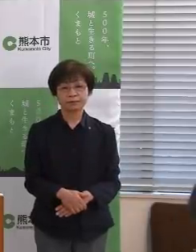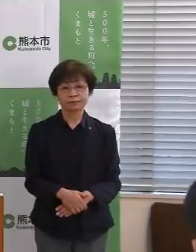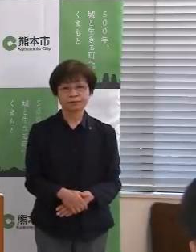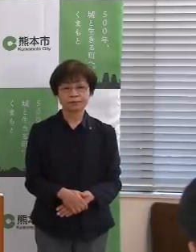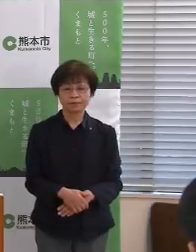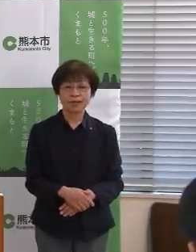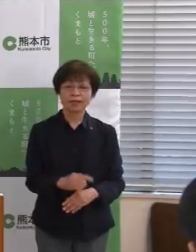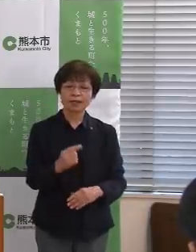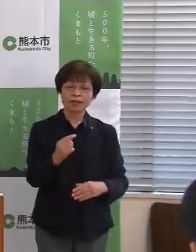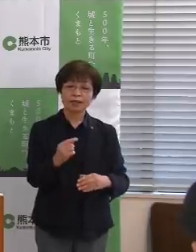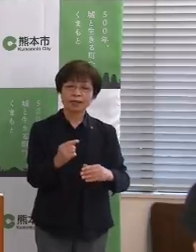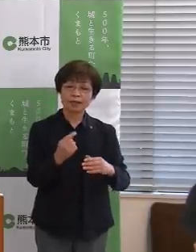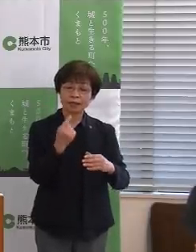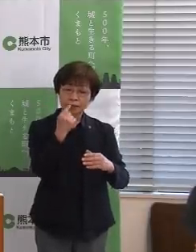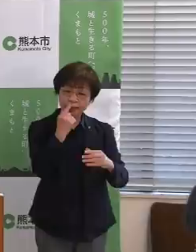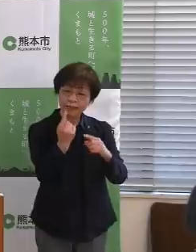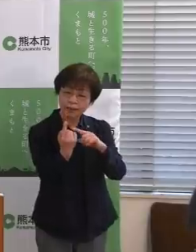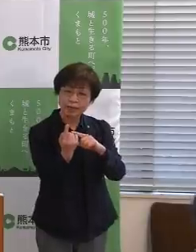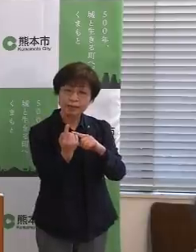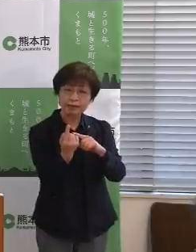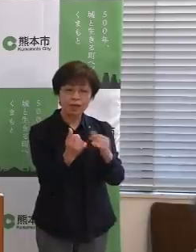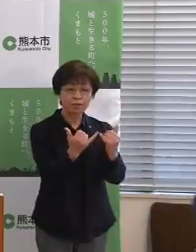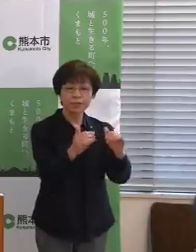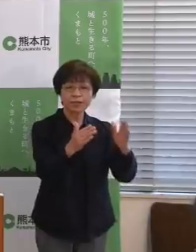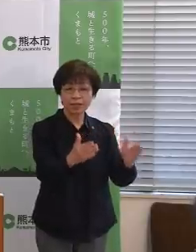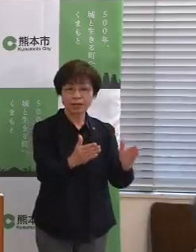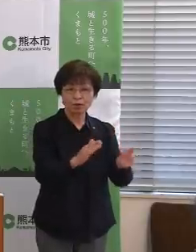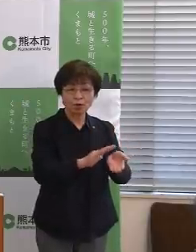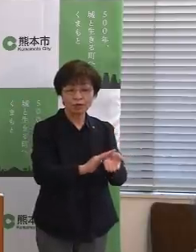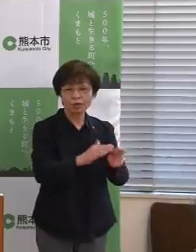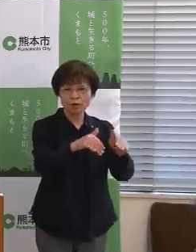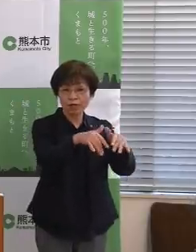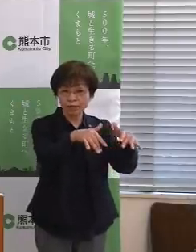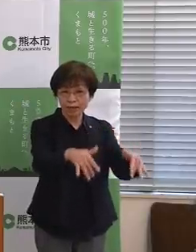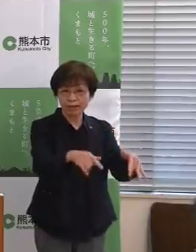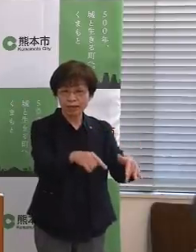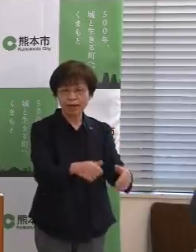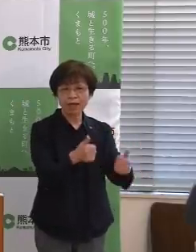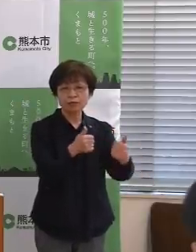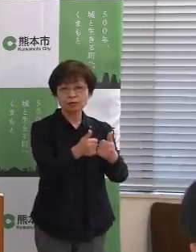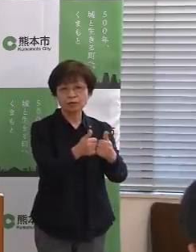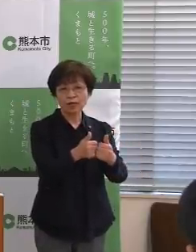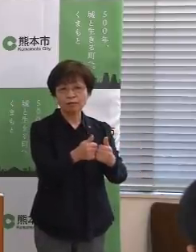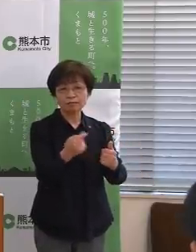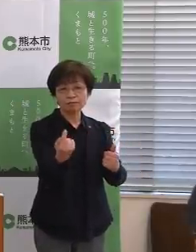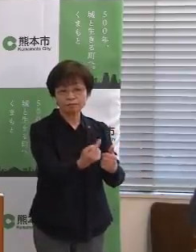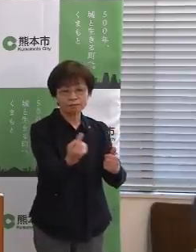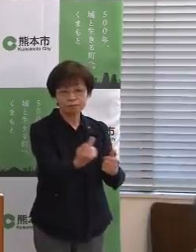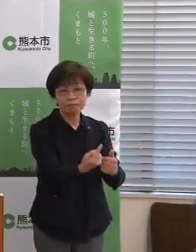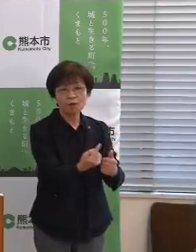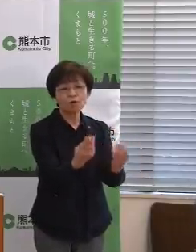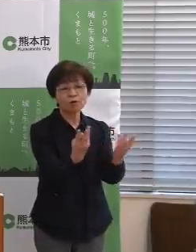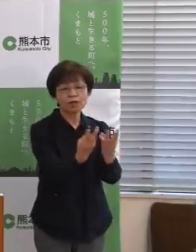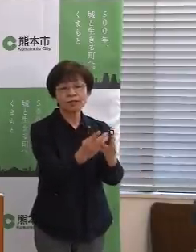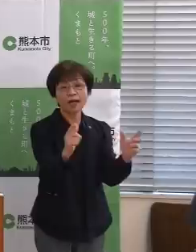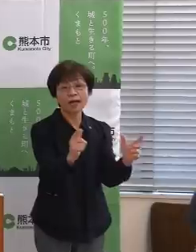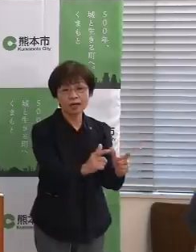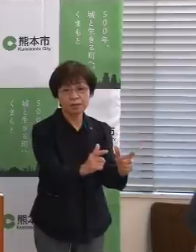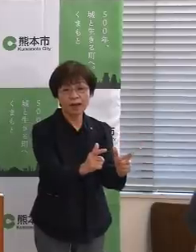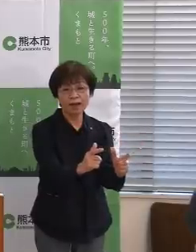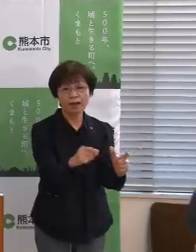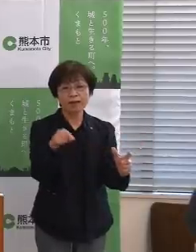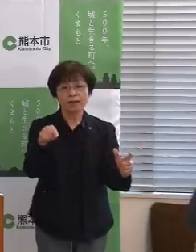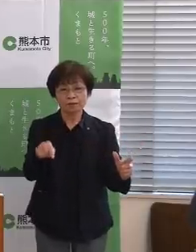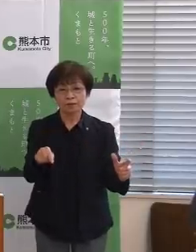体の例えば民間の医療機関からのにご相談する方が減ればですね、その分検